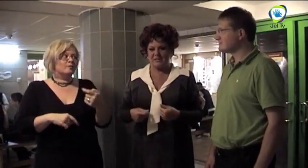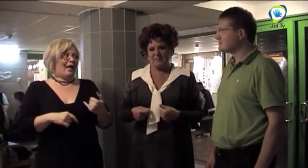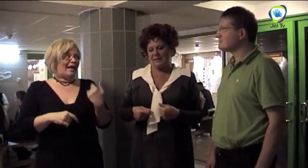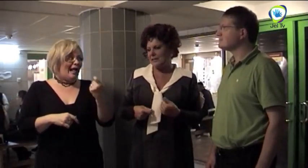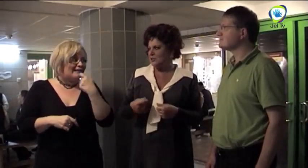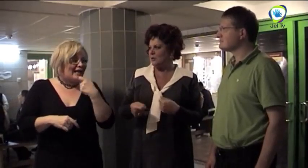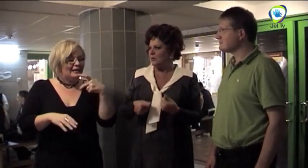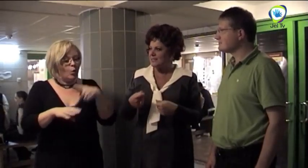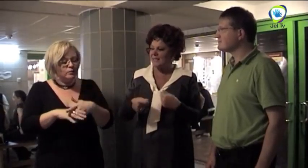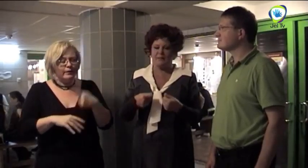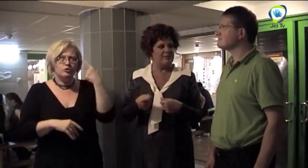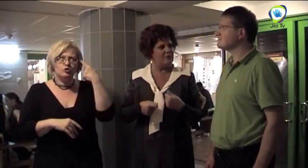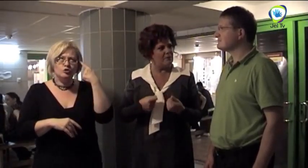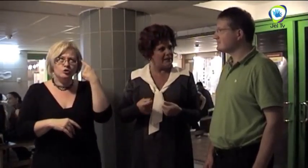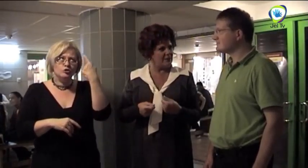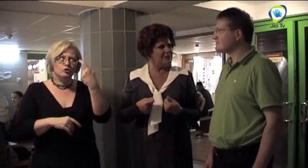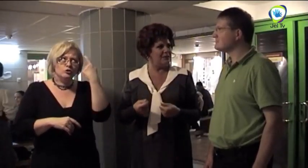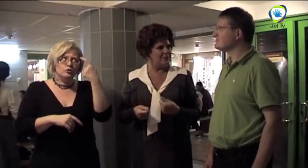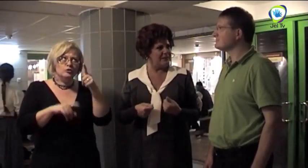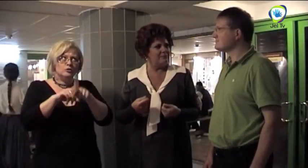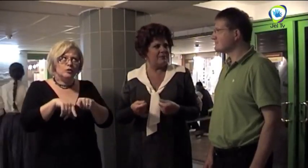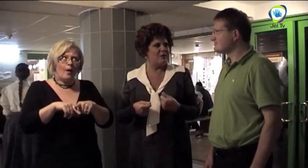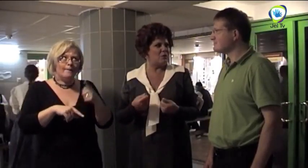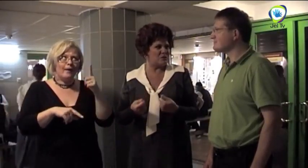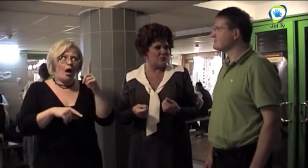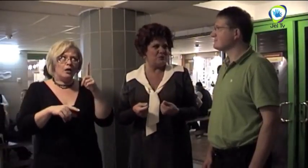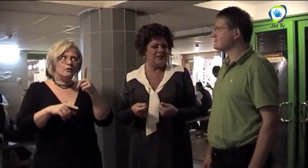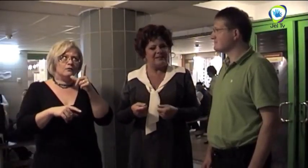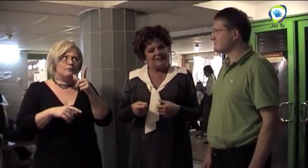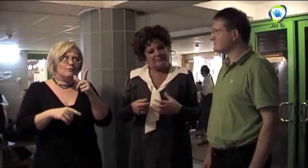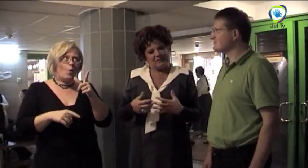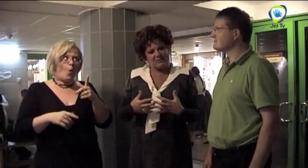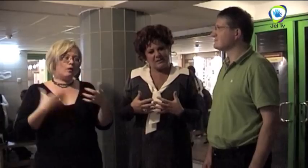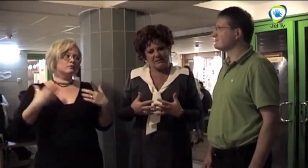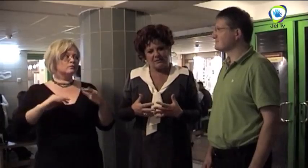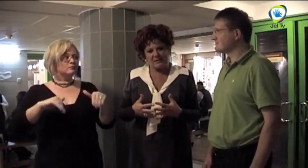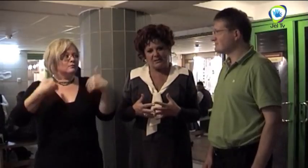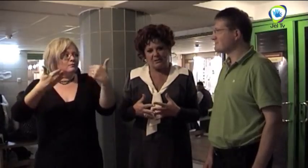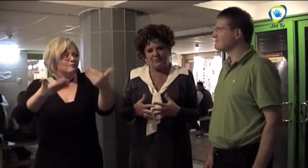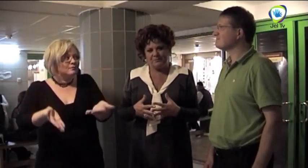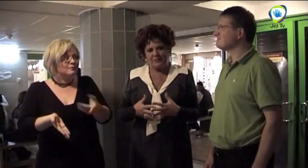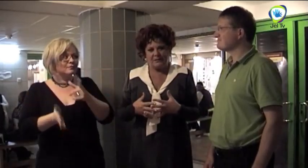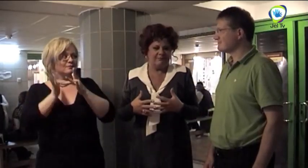közben is az ember kicsit abban a szerepben van már, amit éppen meg akar szülni, mert